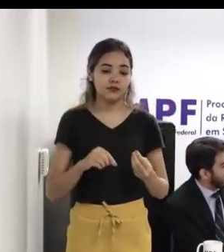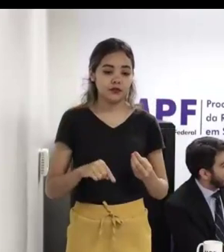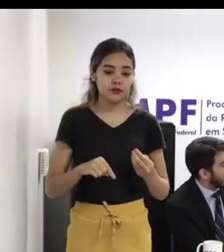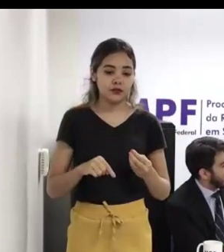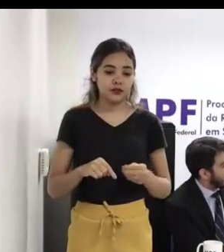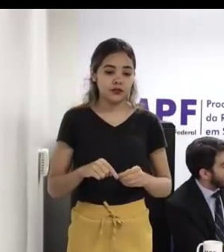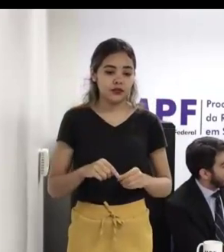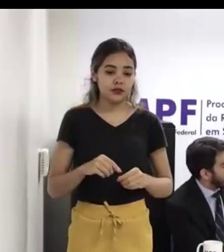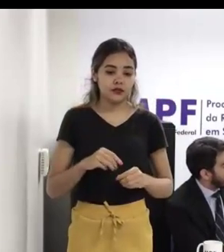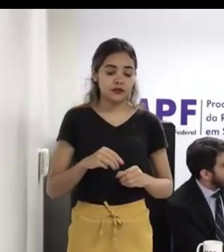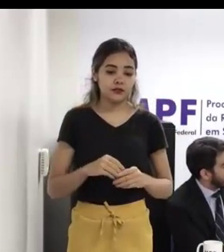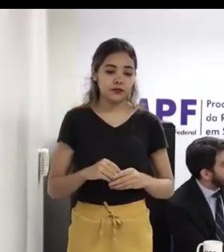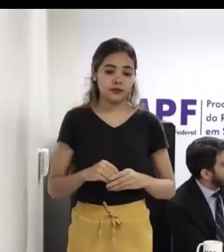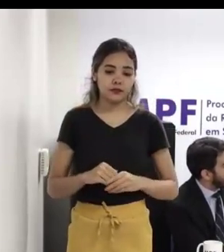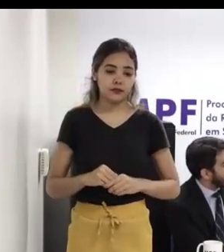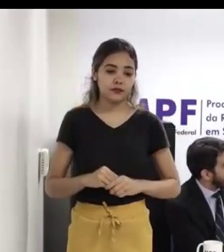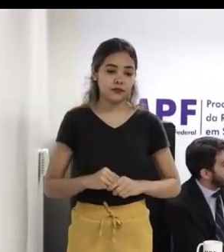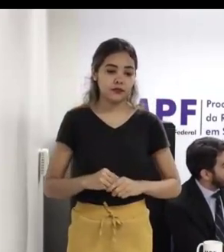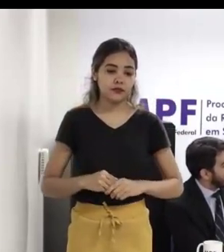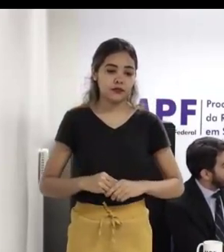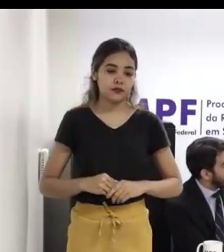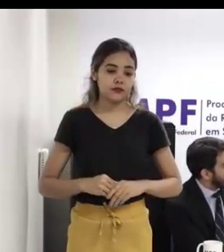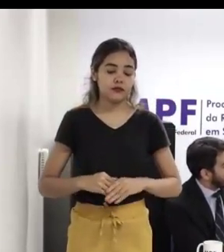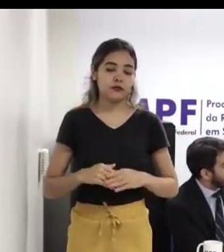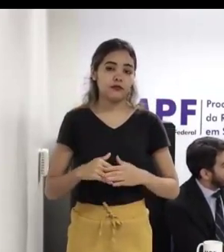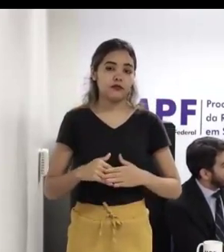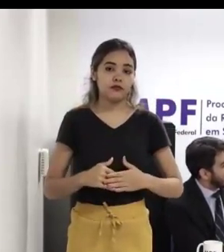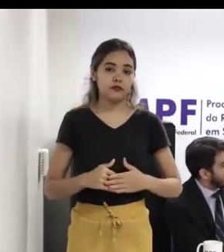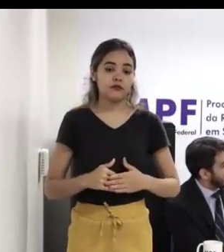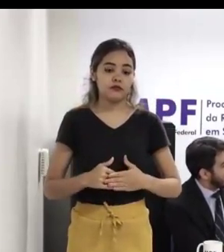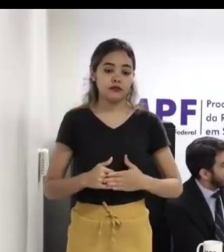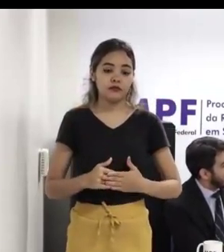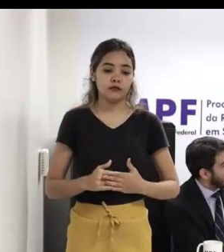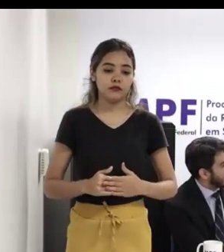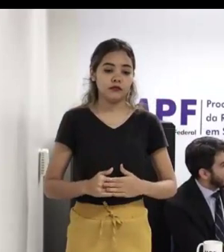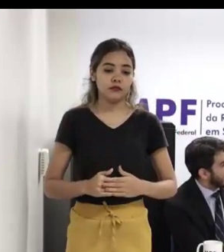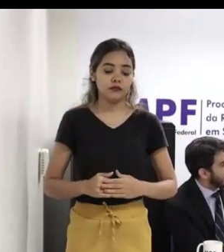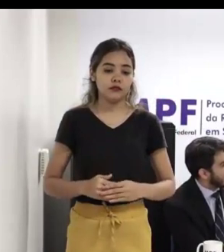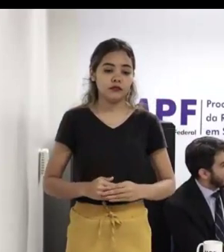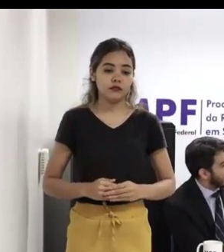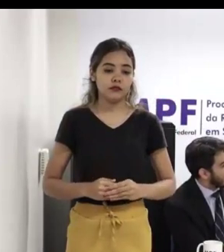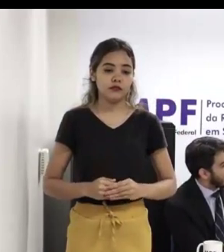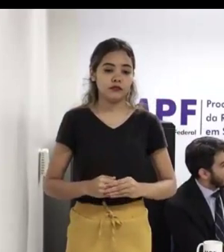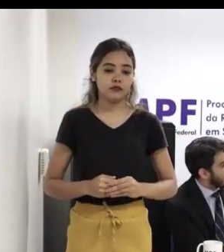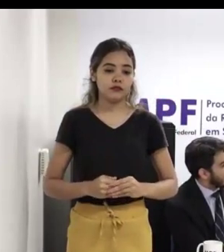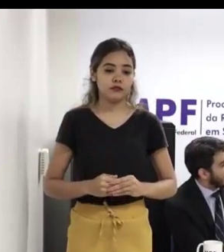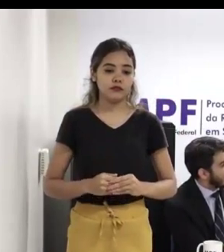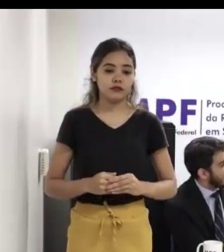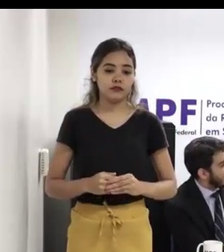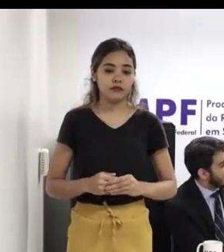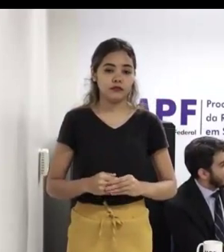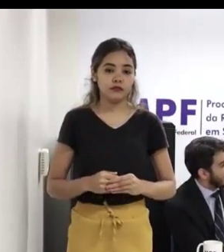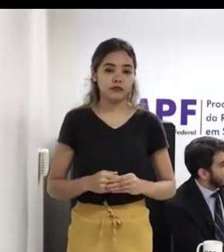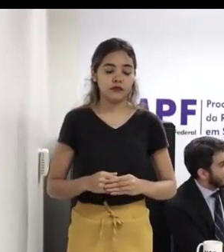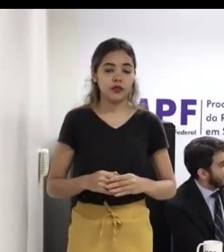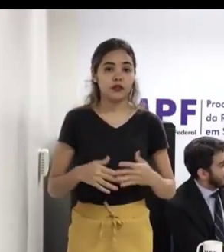MPF e nós de Pronto atendemos né trouxemos para ele o que o município já vem fazendo todos esses anos aí